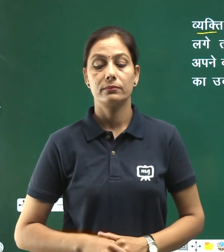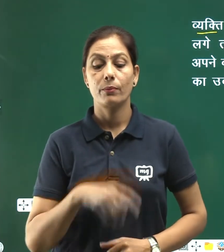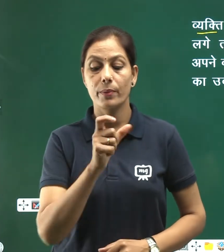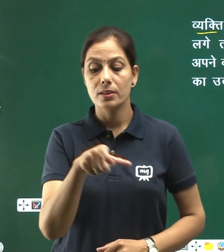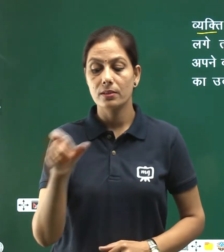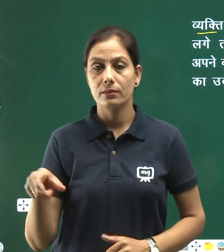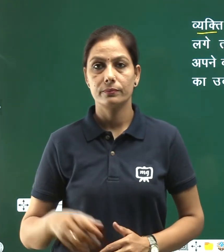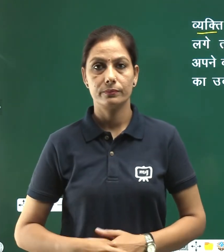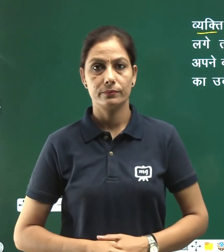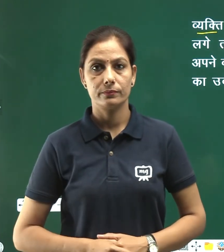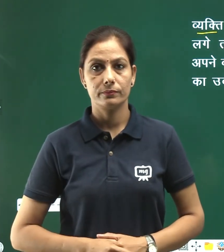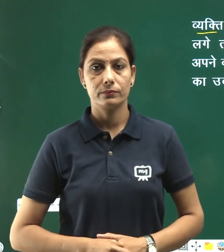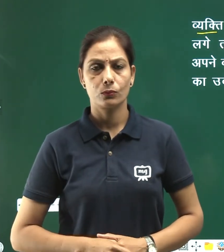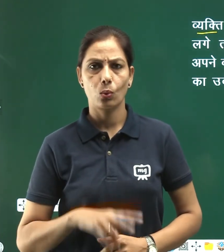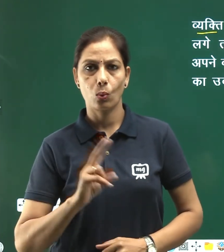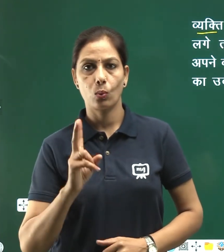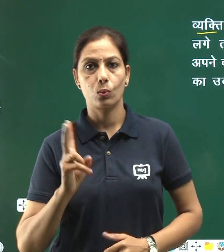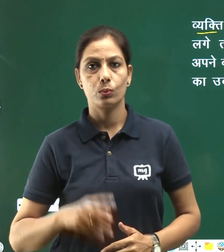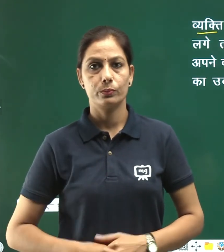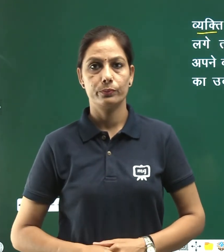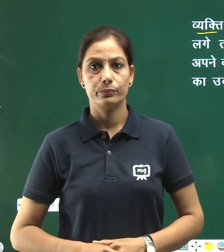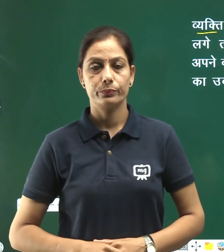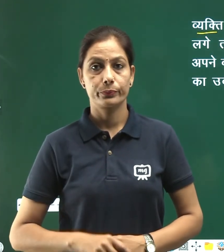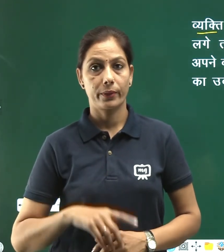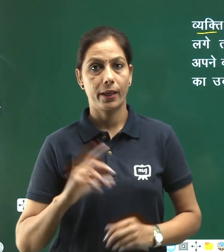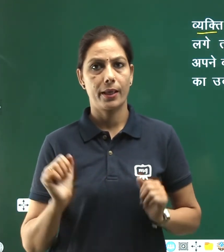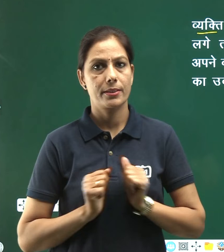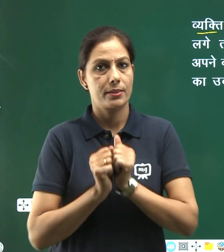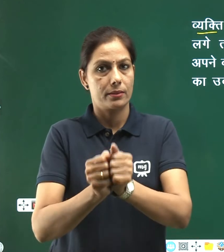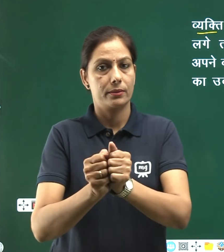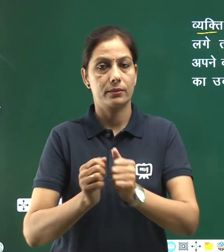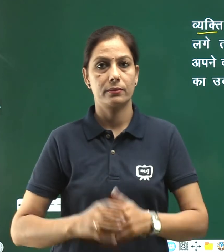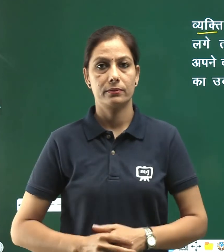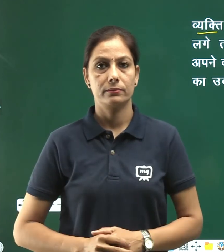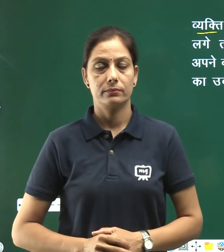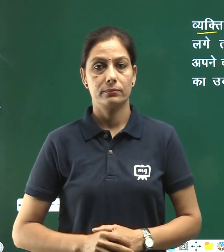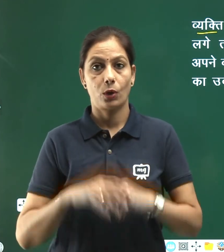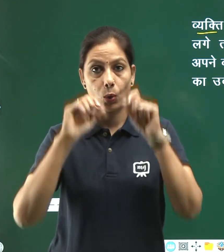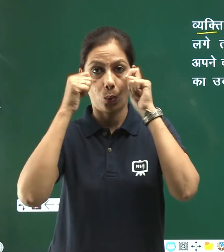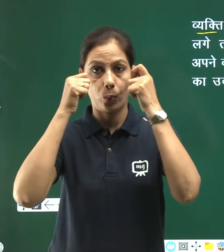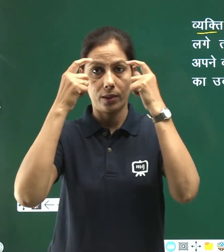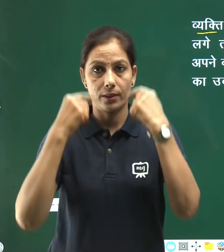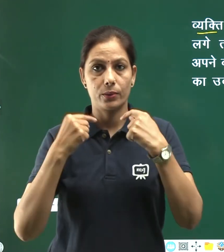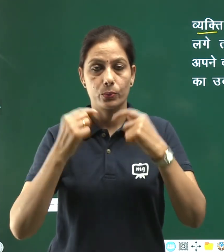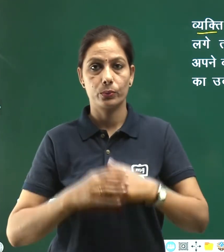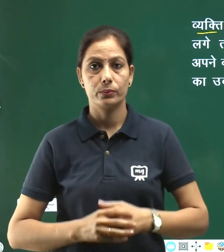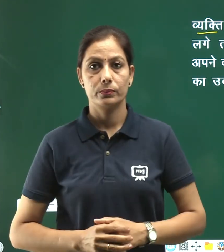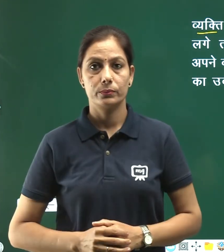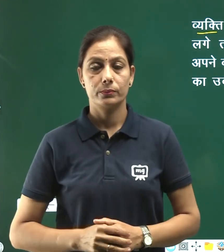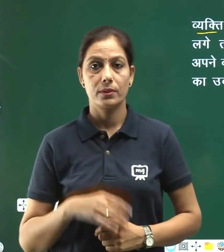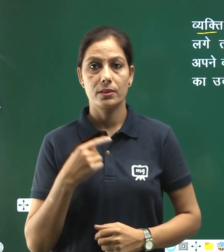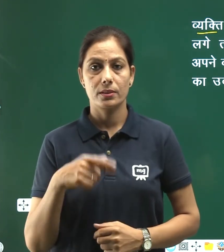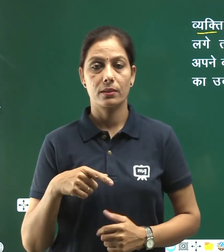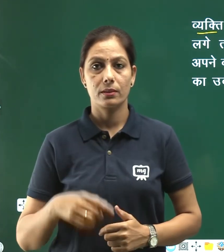व्यक्ति दोनों एक साथ रोने लगे तो